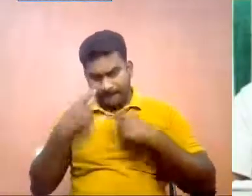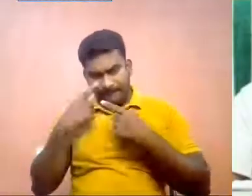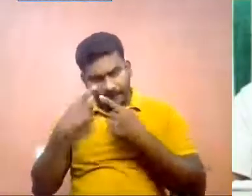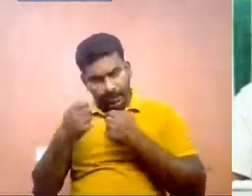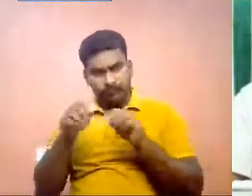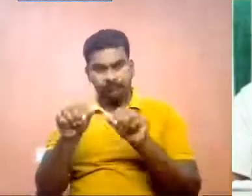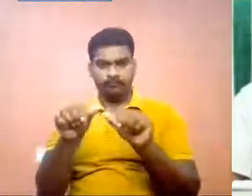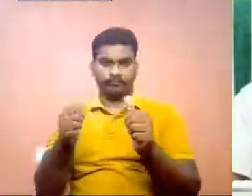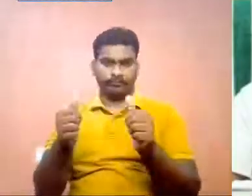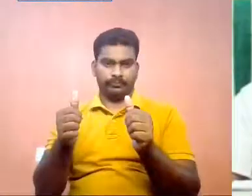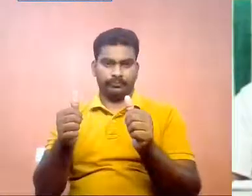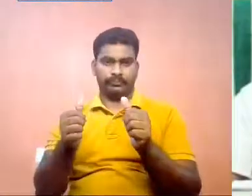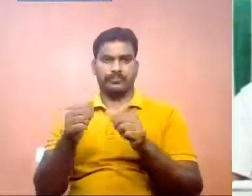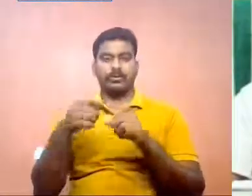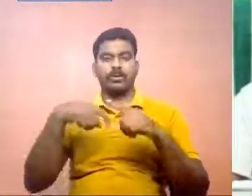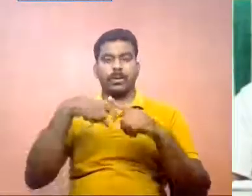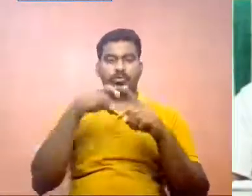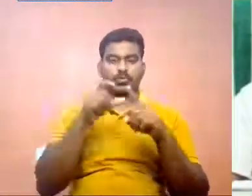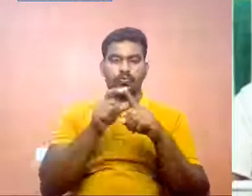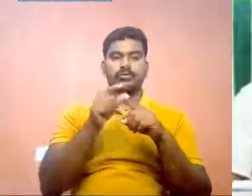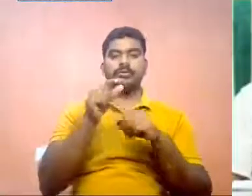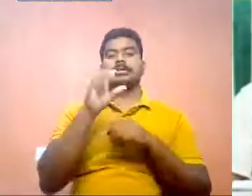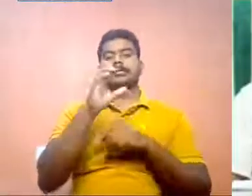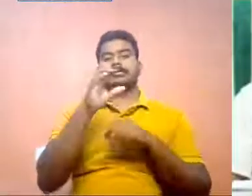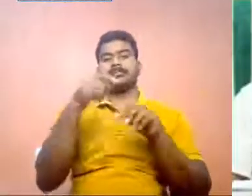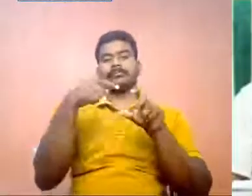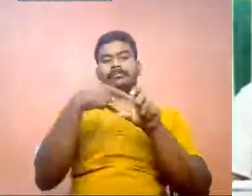വിപുലമായ തോതിൽ നടത്താനുള്ള സജ്ജീകരണം അവിടെയുണ്ട്.